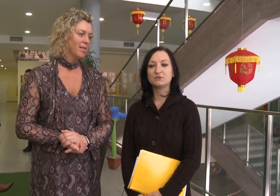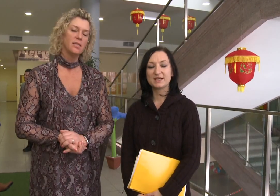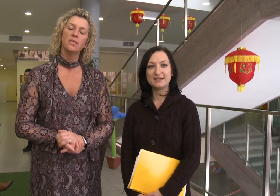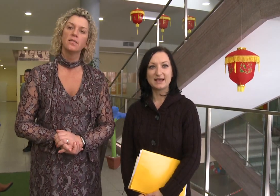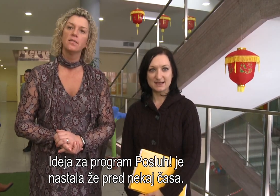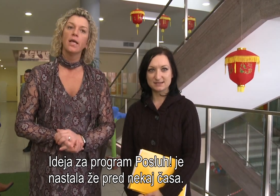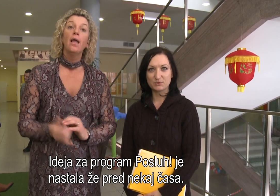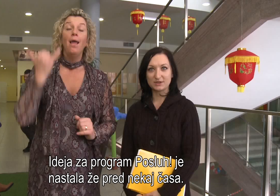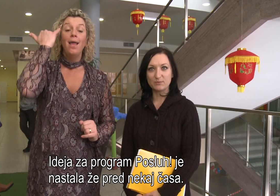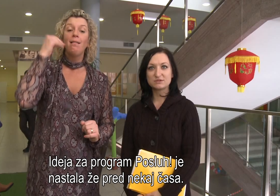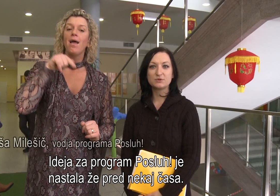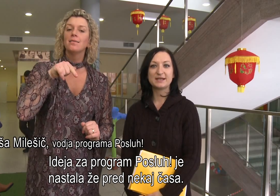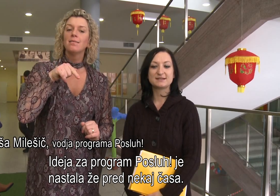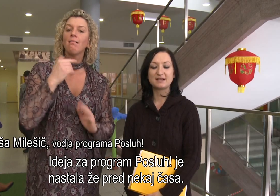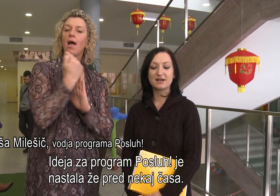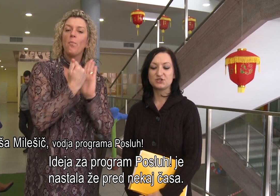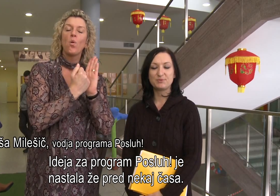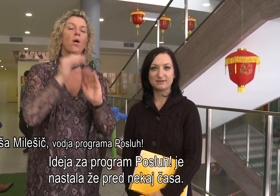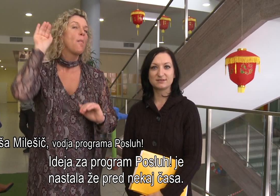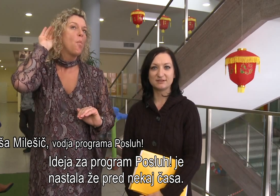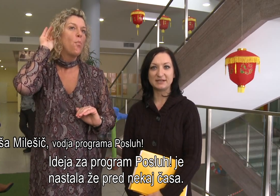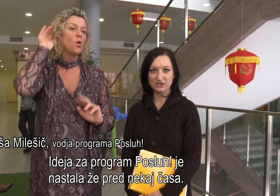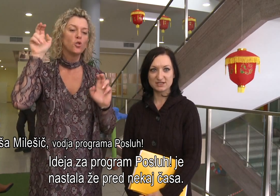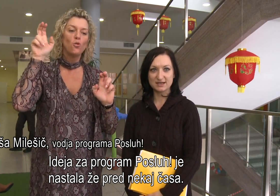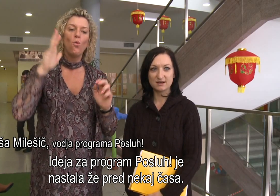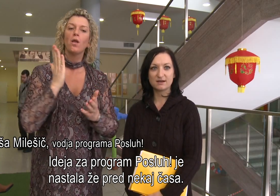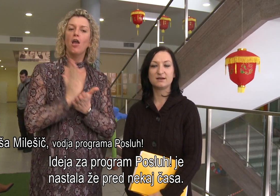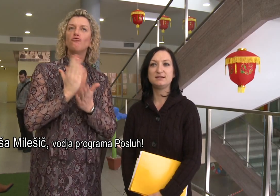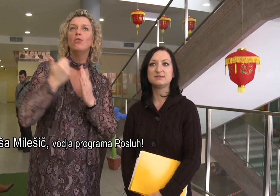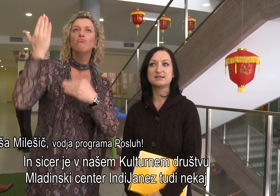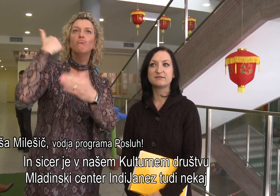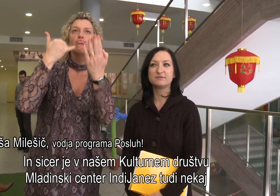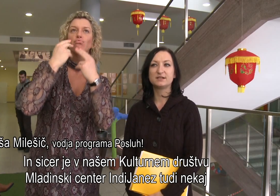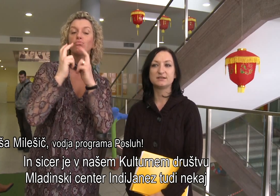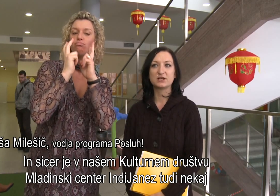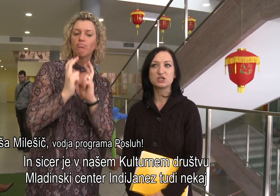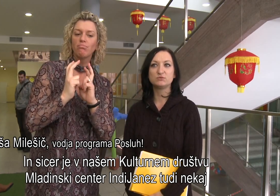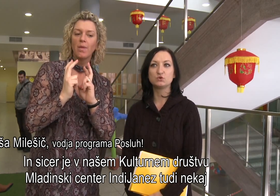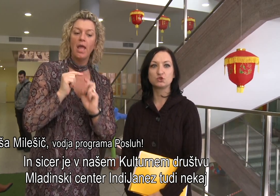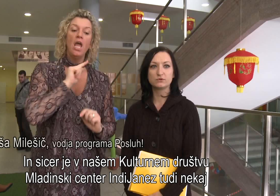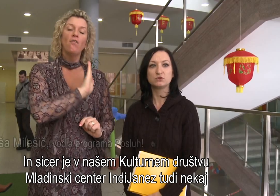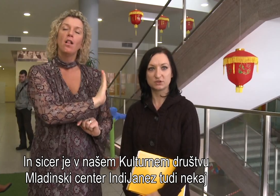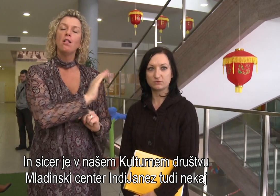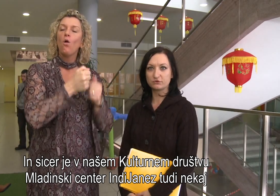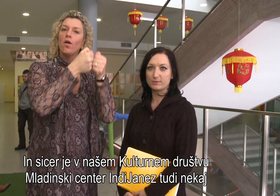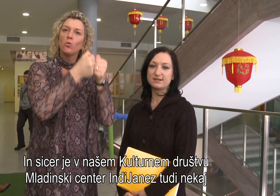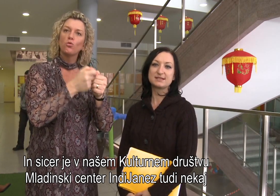Torej, ideja za program Posluh je nastala že pred nekaj časa in sicer v našem društvu, kulturnem društvu Mladinski